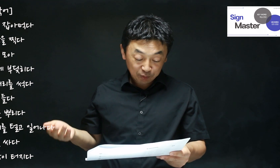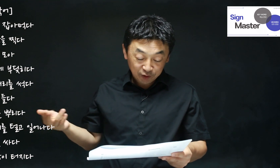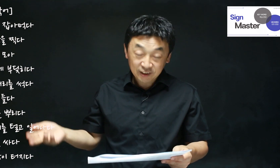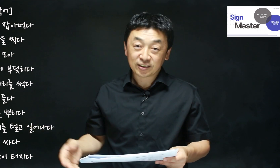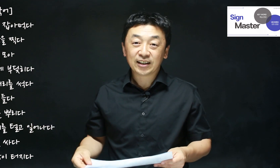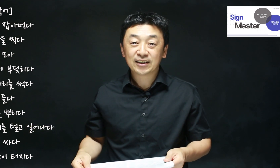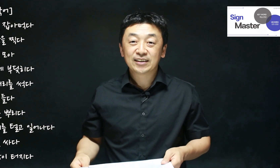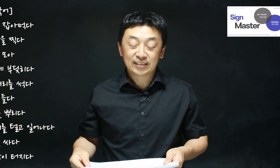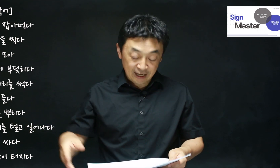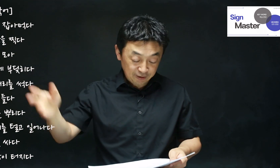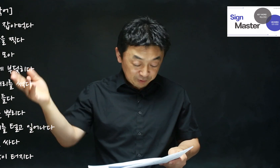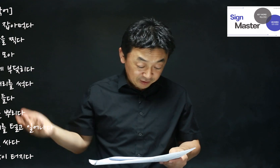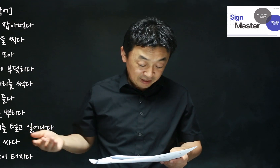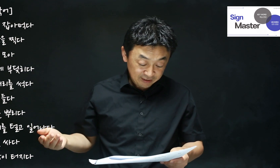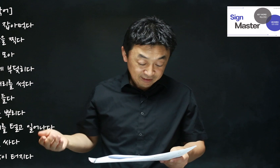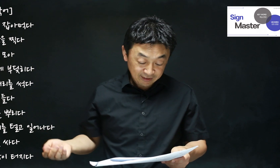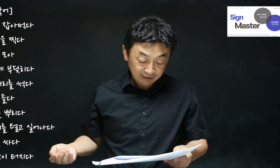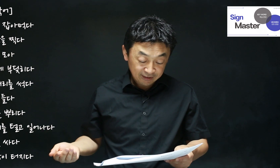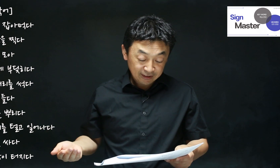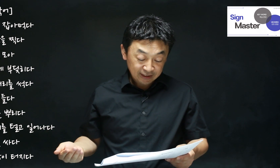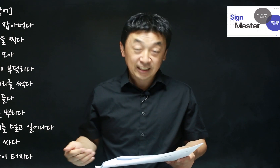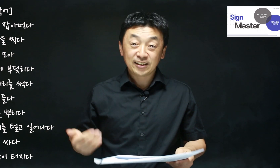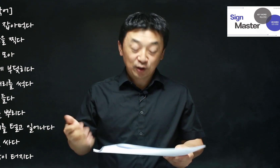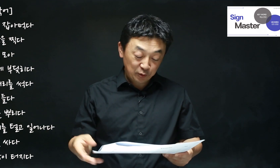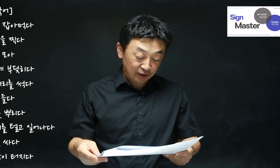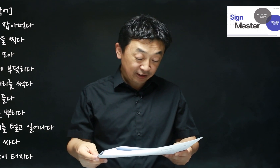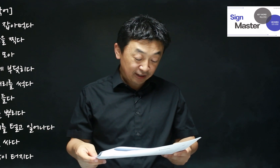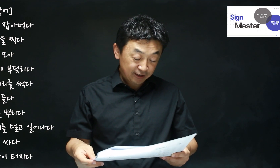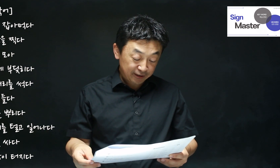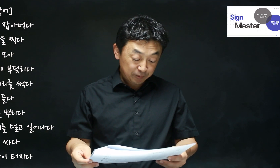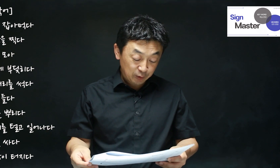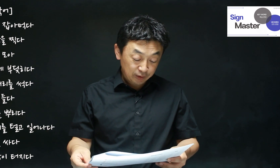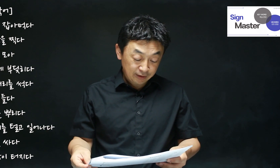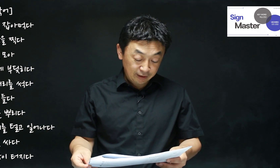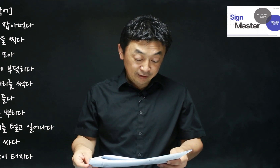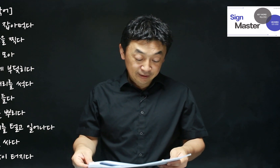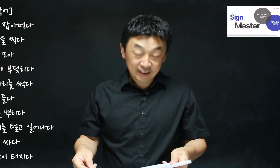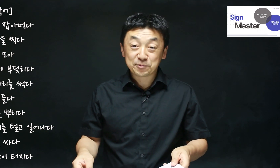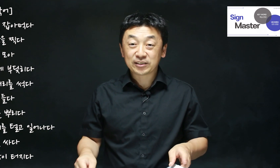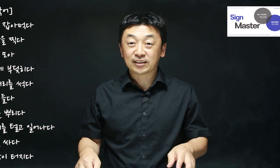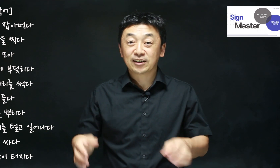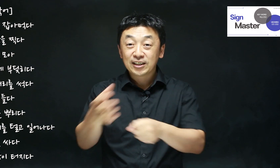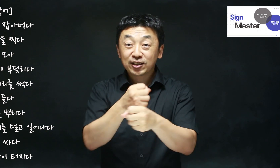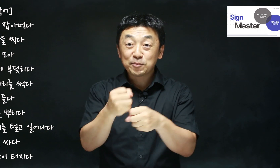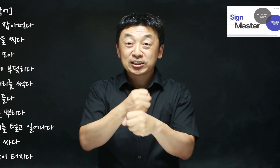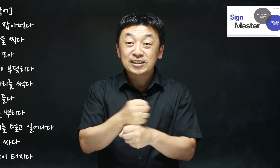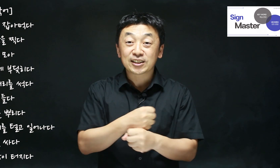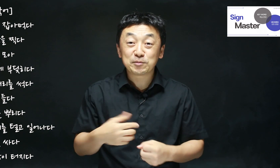붓을 들었다, 재를 뿌렸다, 자리를 털고 일어났다, 뭐 짐을 쌌다. 이렇게 하면 진짜 짐을 싼